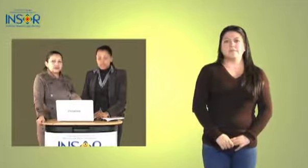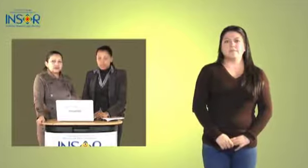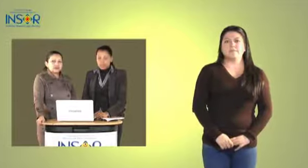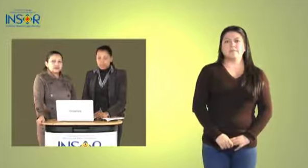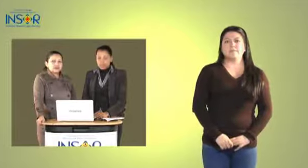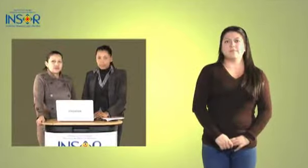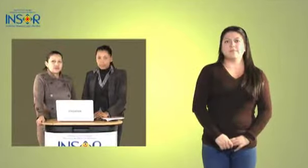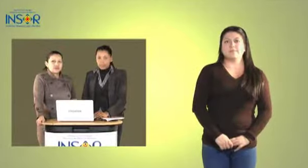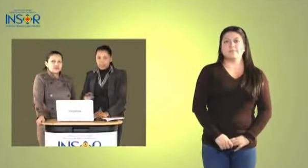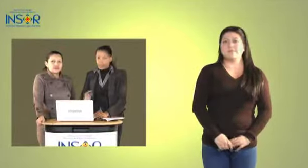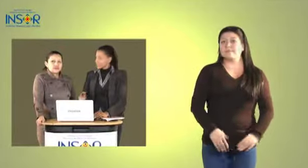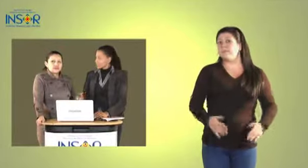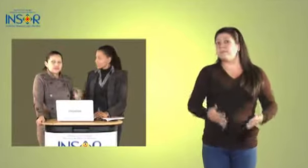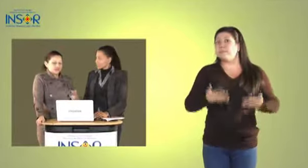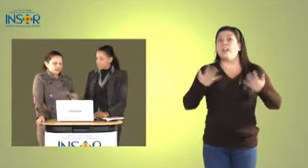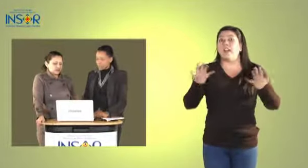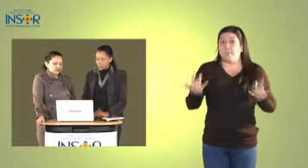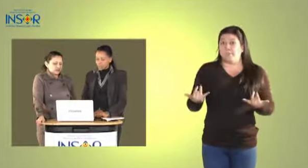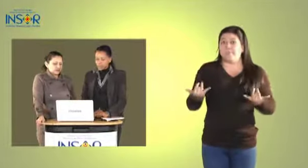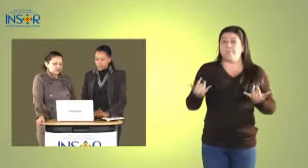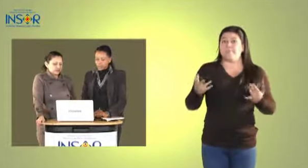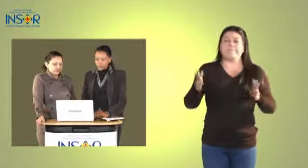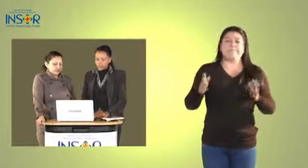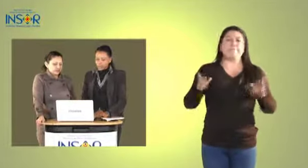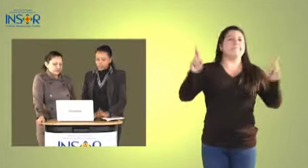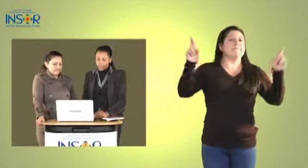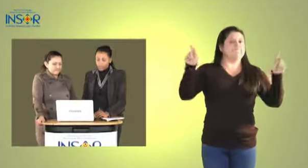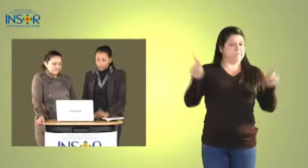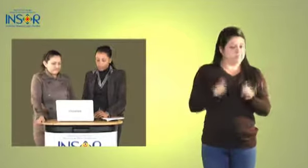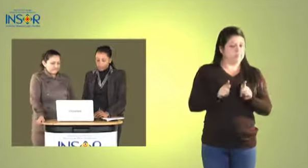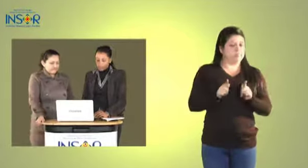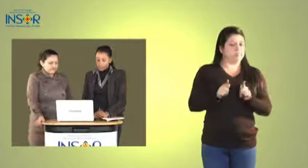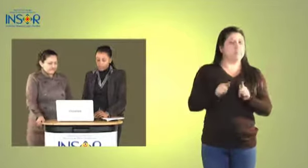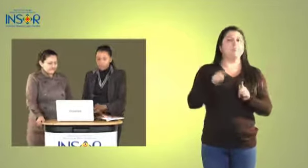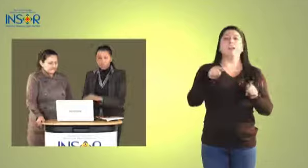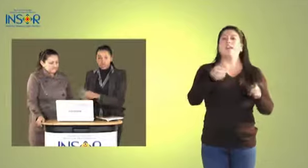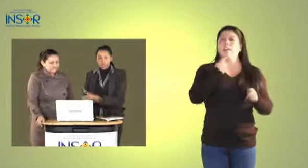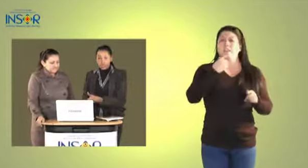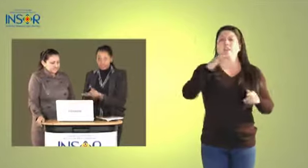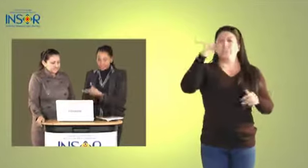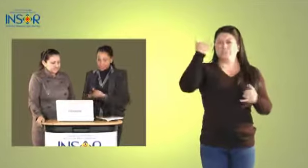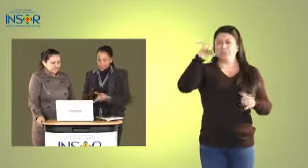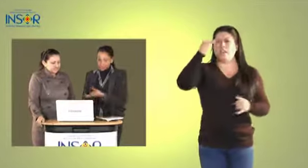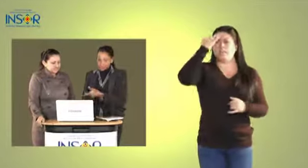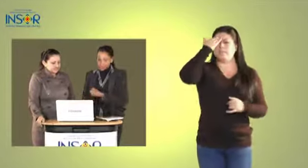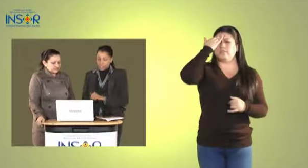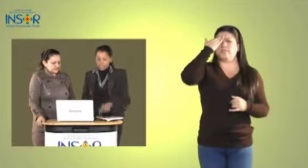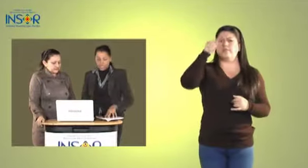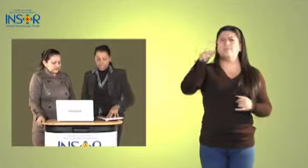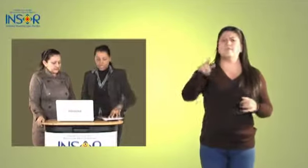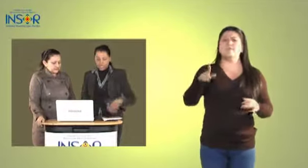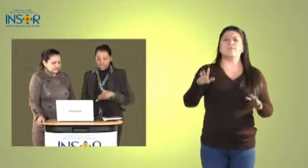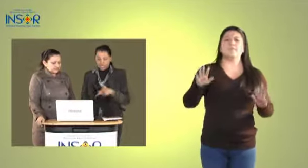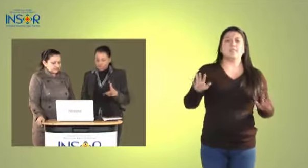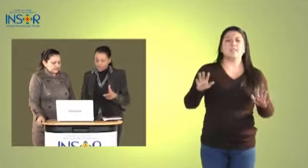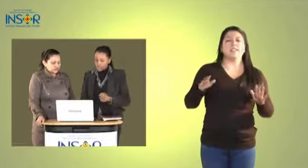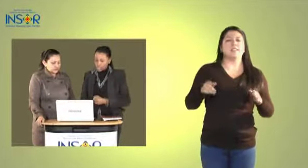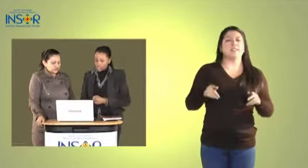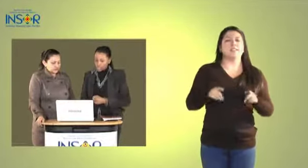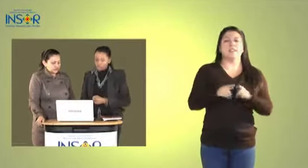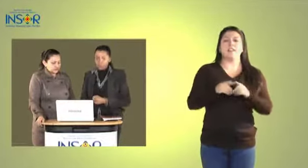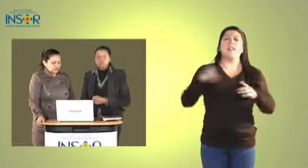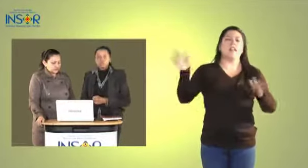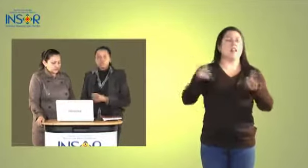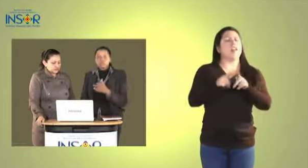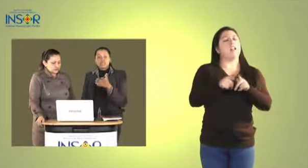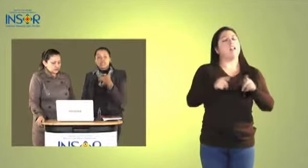Ahora entonces vamos a hacer un pequeño resumen. Entonces, ya sabemos, y visto de esta amplia expansión que nos hizo